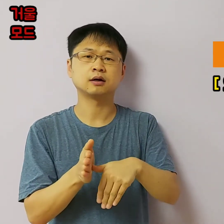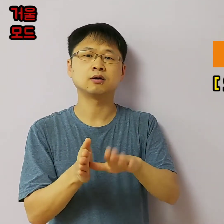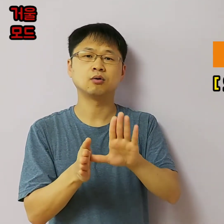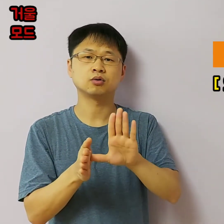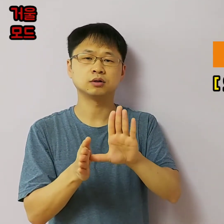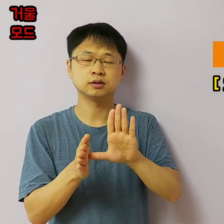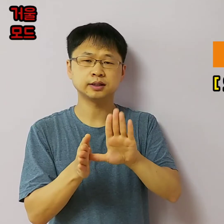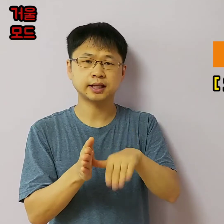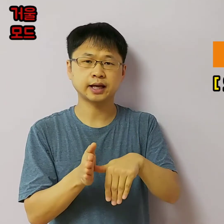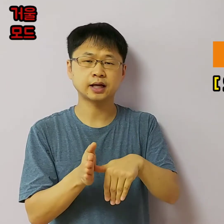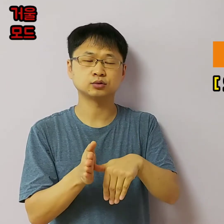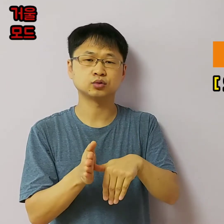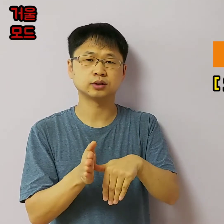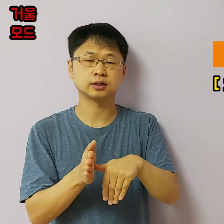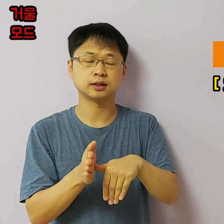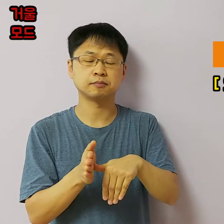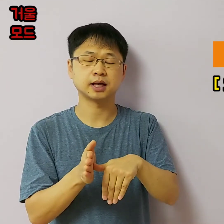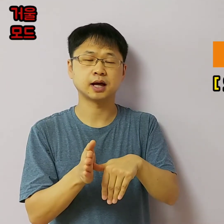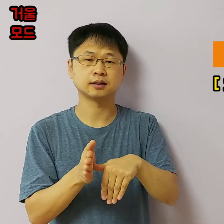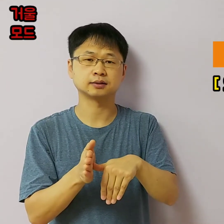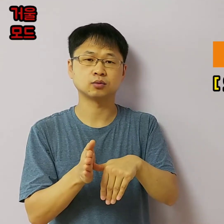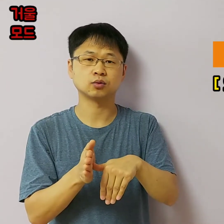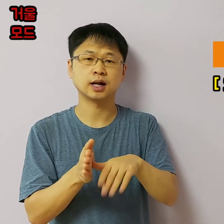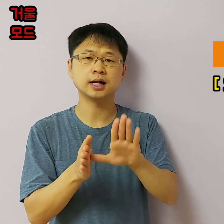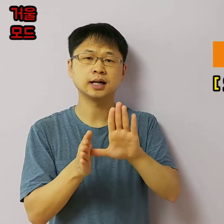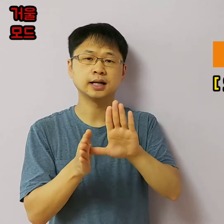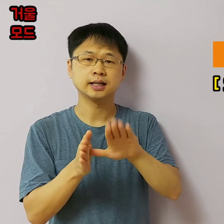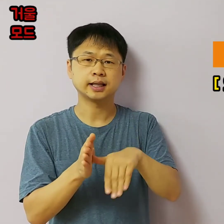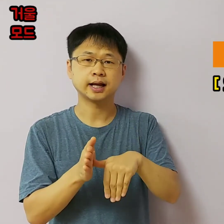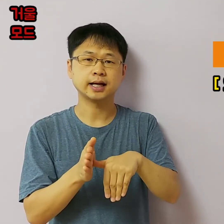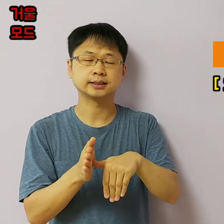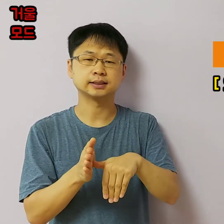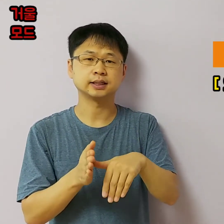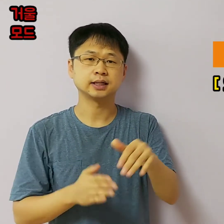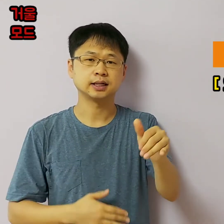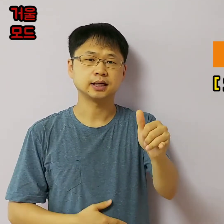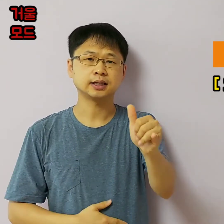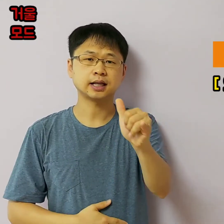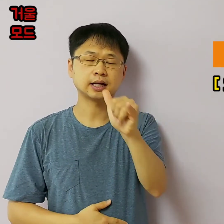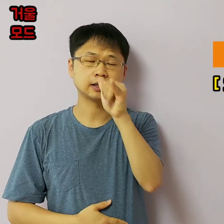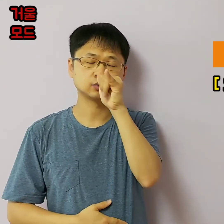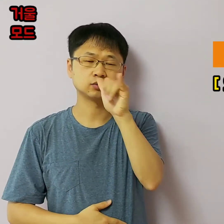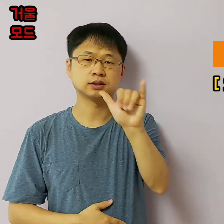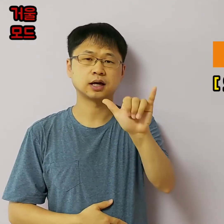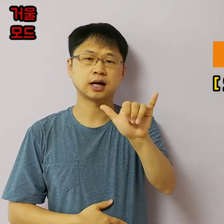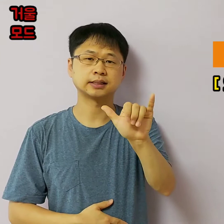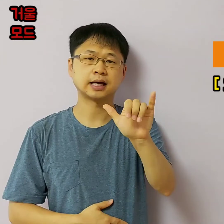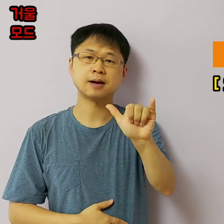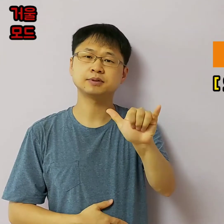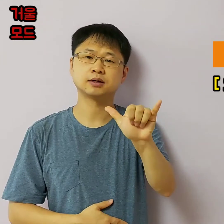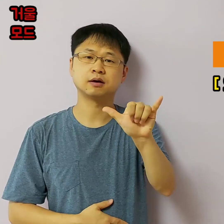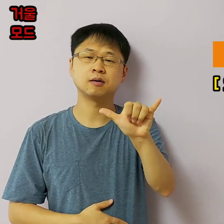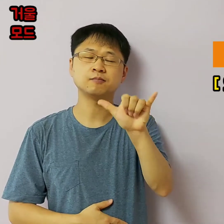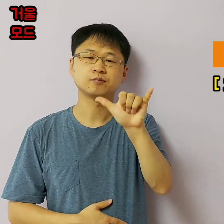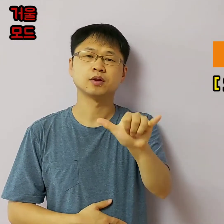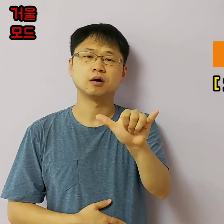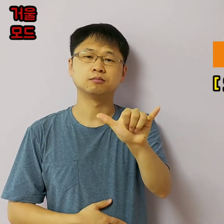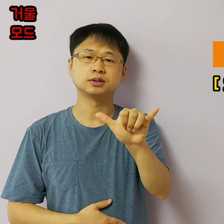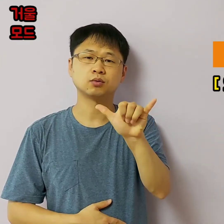시절 혹은 때라는 수어가 됩니다. 그래서 오고 갈 때가 있으니 있다라는 수어는 아까 사람처럼